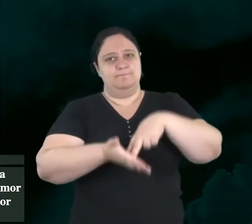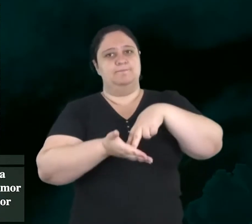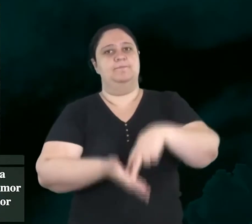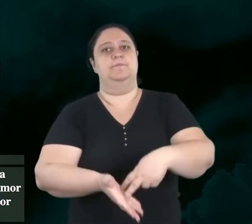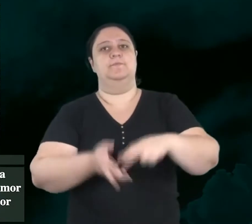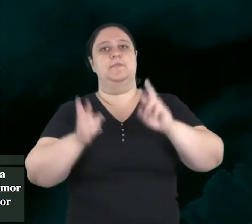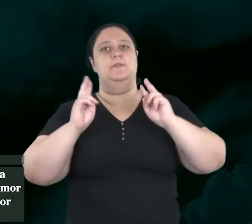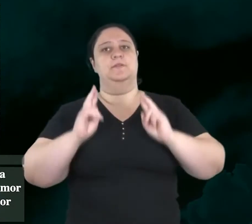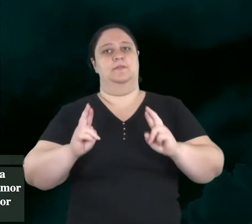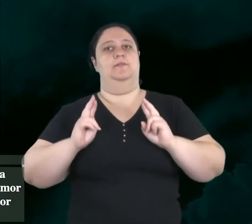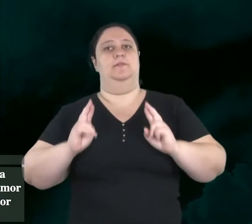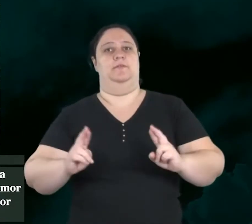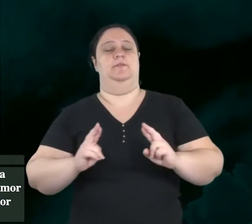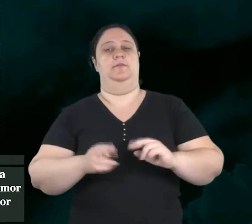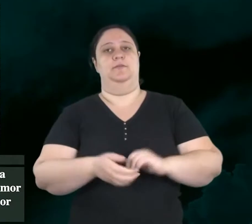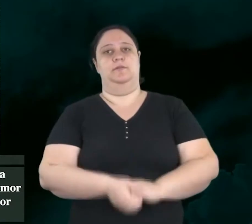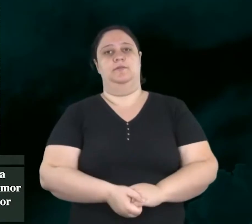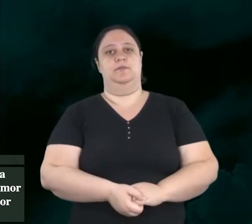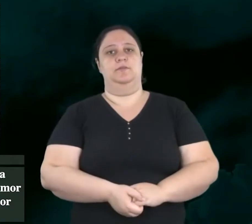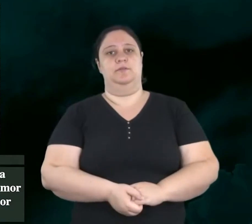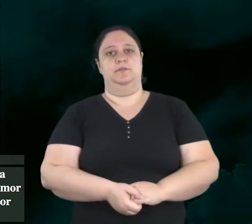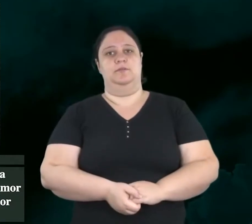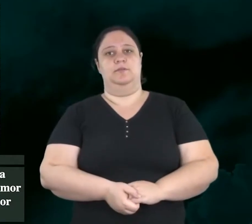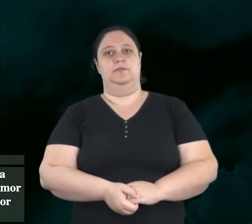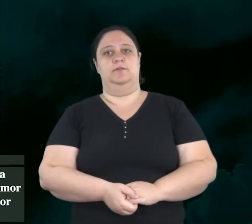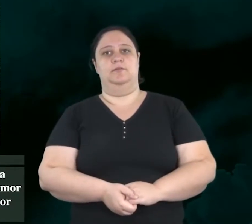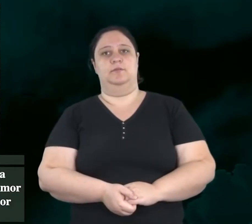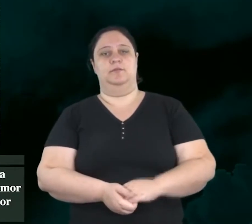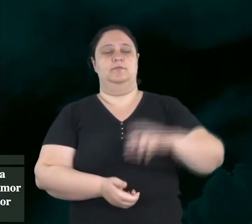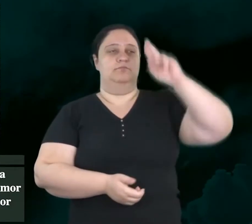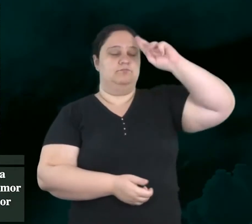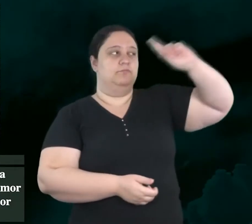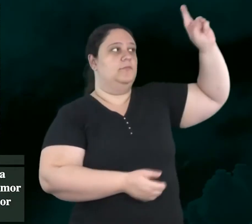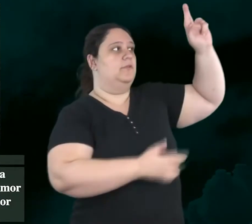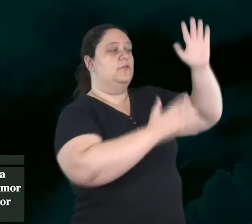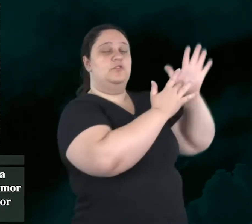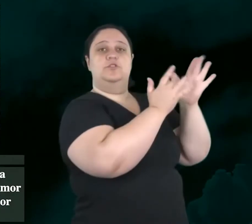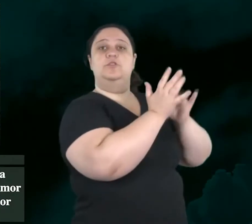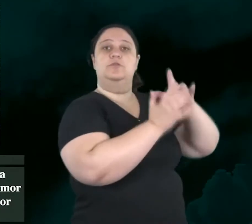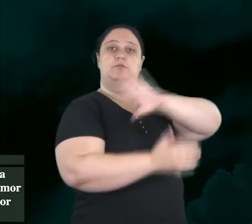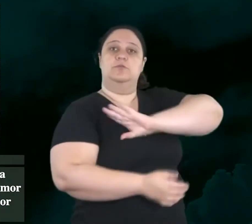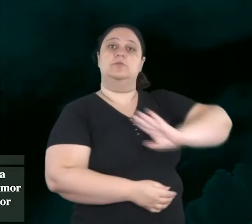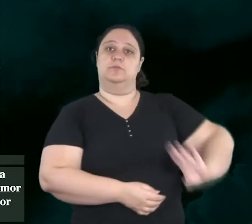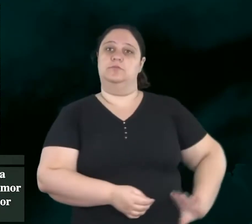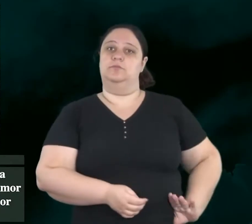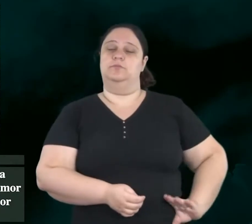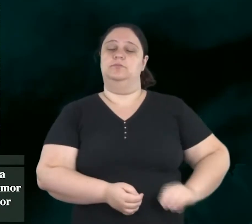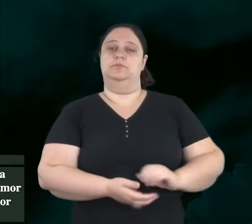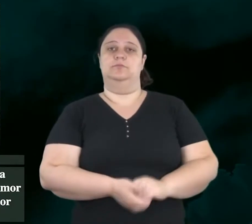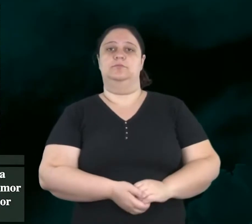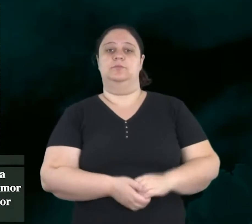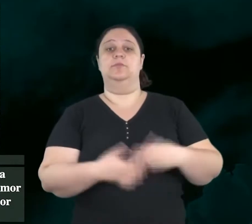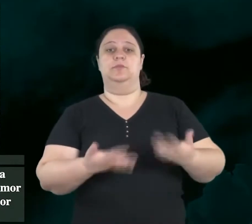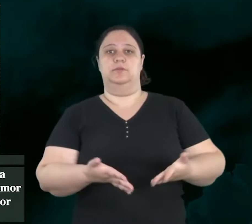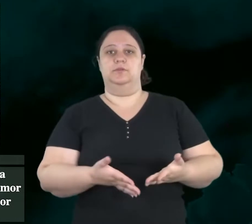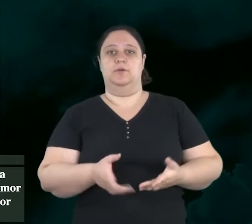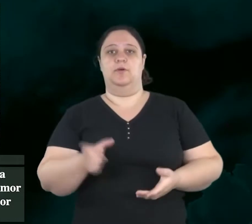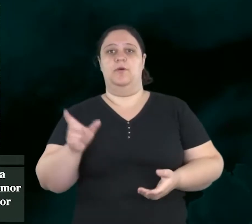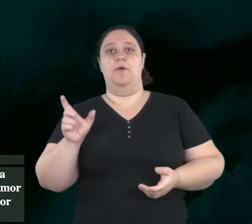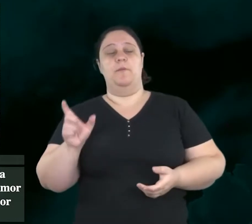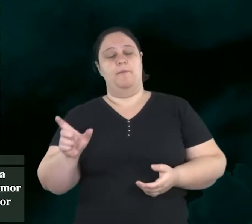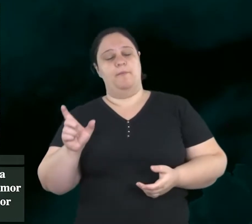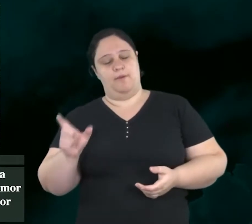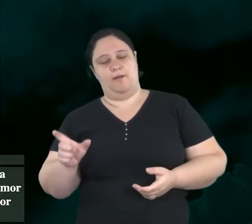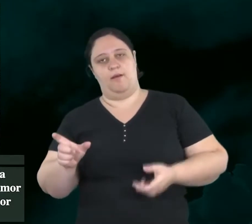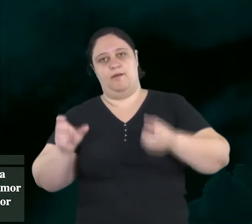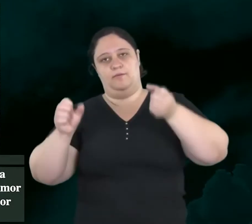perseverança da esperança em nosso Senhor Jesus Cristo. E essa palavra abnegação explicamos